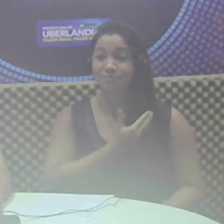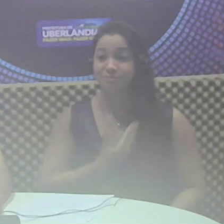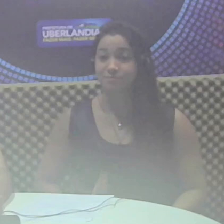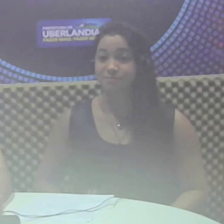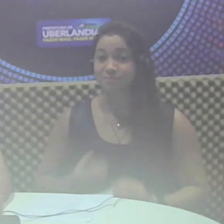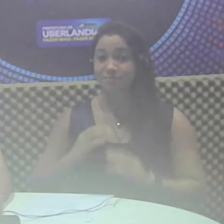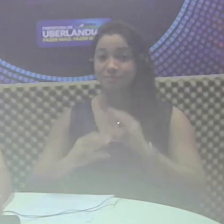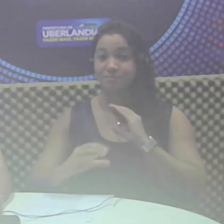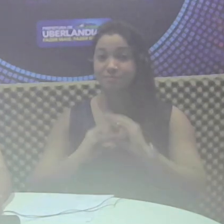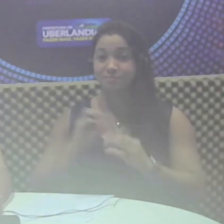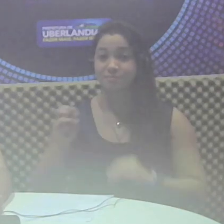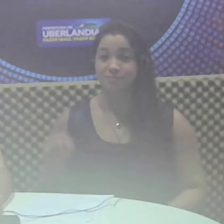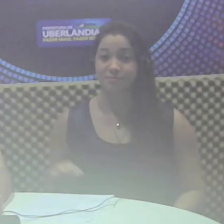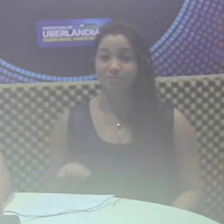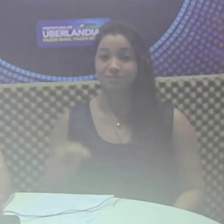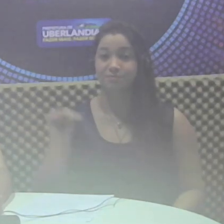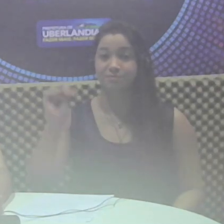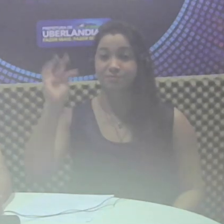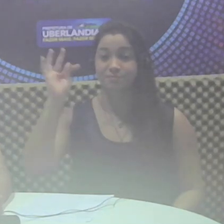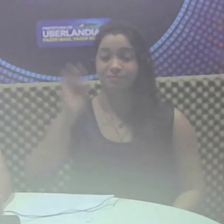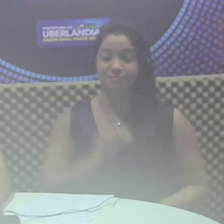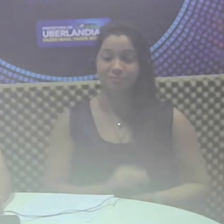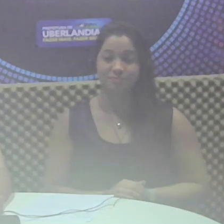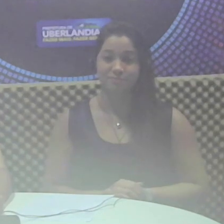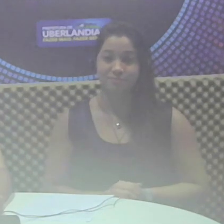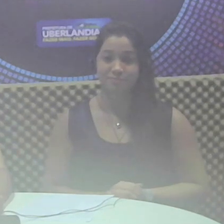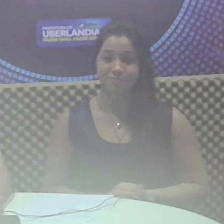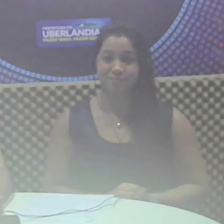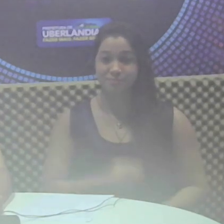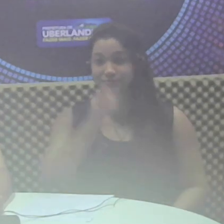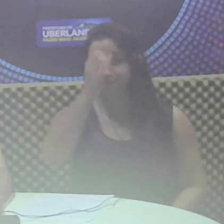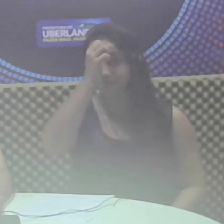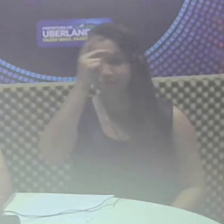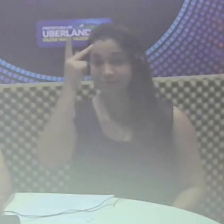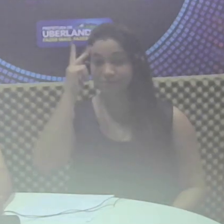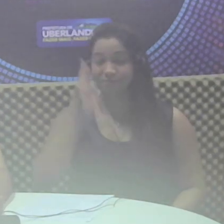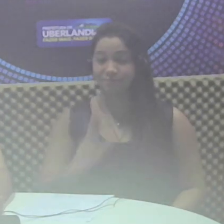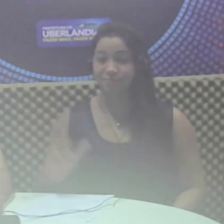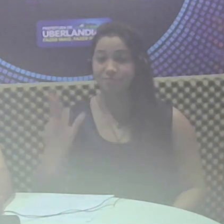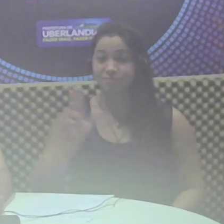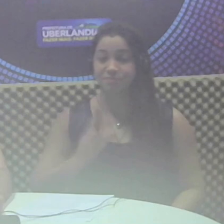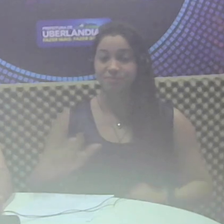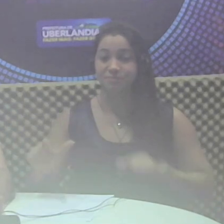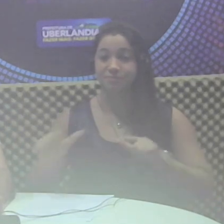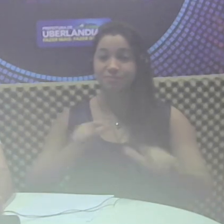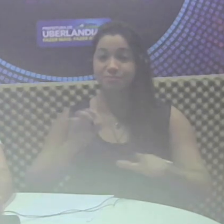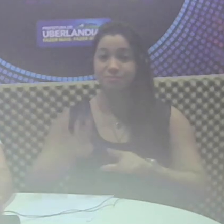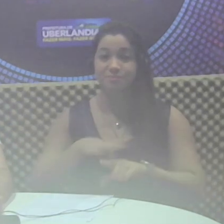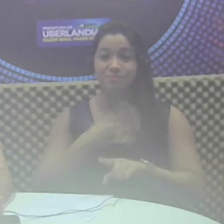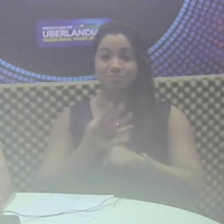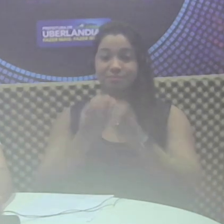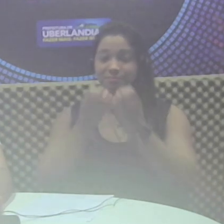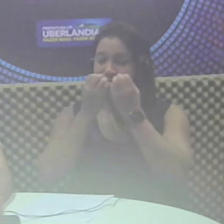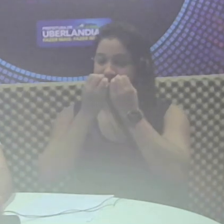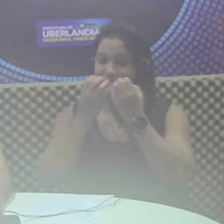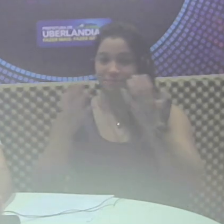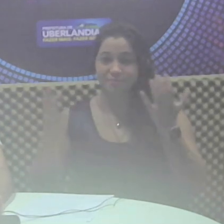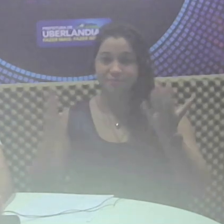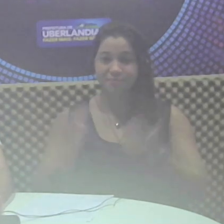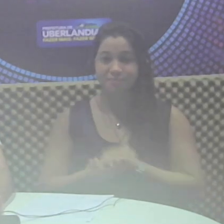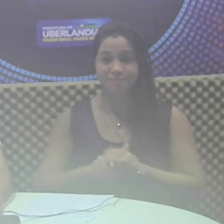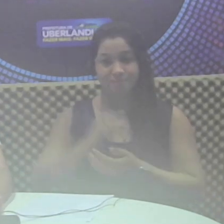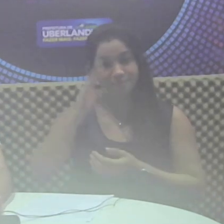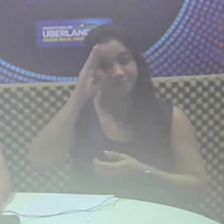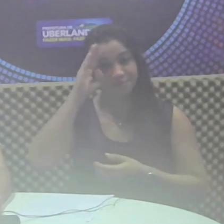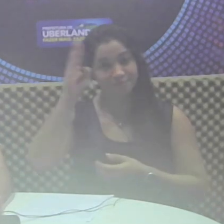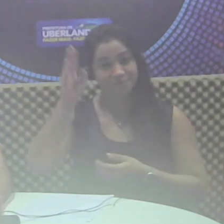Municipal de Governo e Comunicação, Marco Túlio de Castro Kariman. Prefeitura de Uberlândia. Fazer mais, fazer bem.